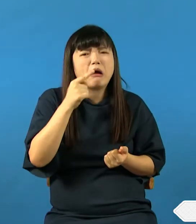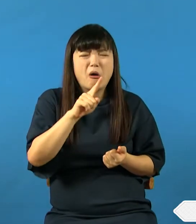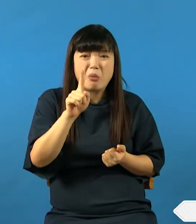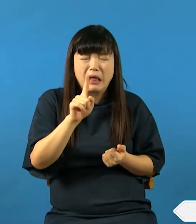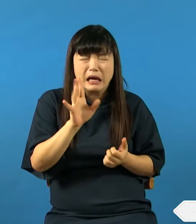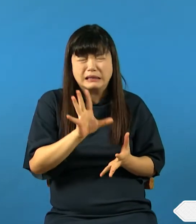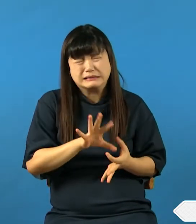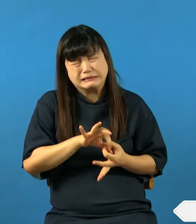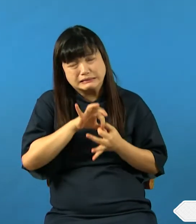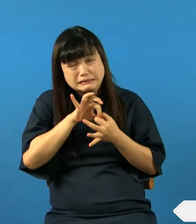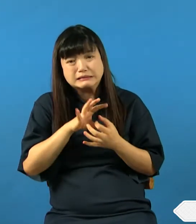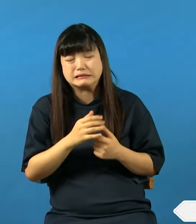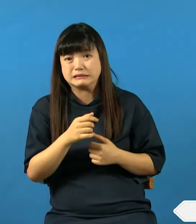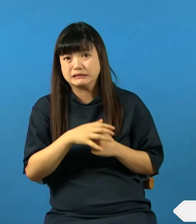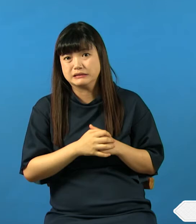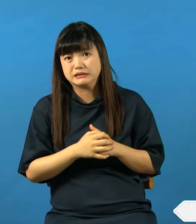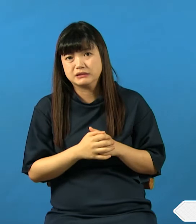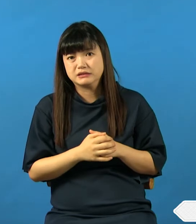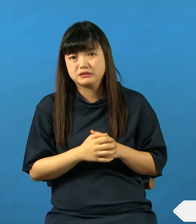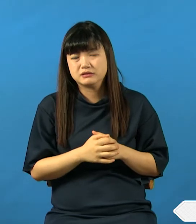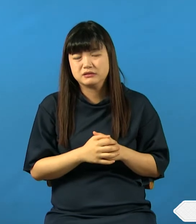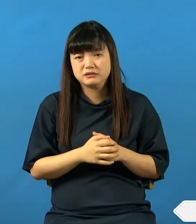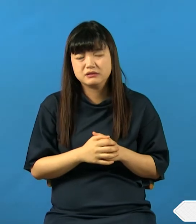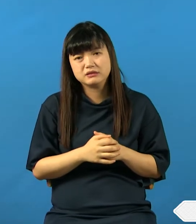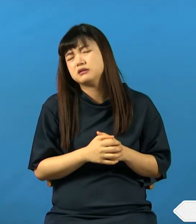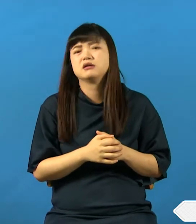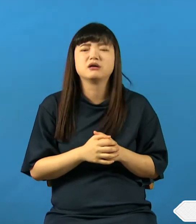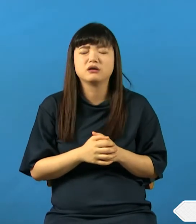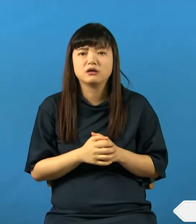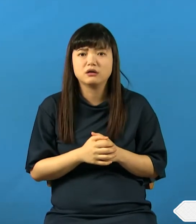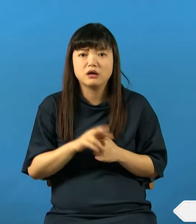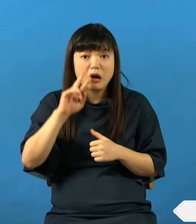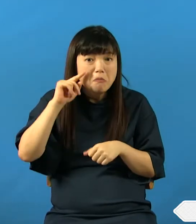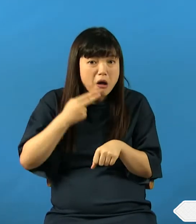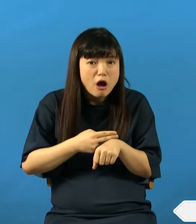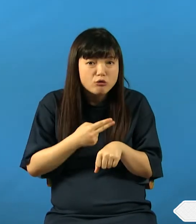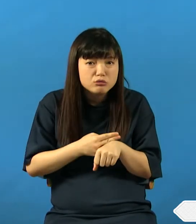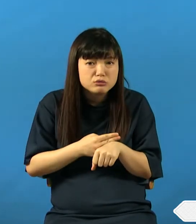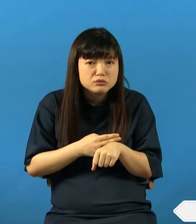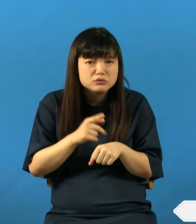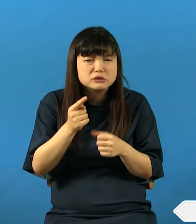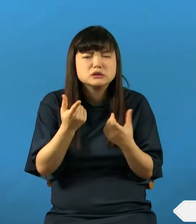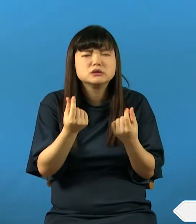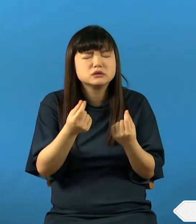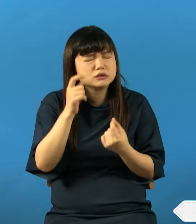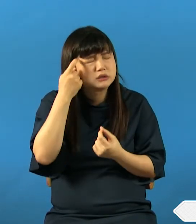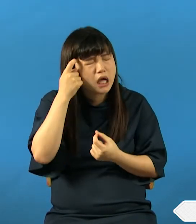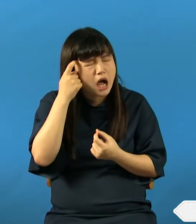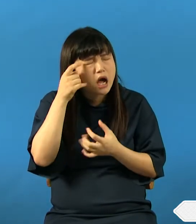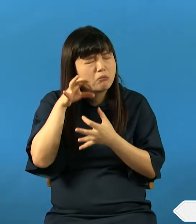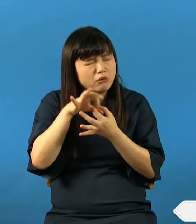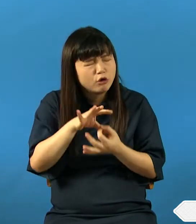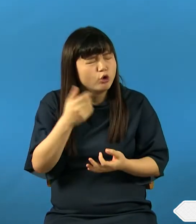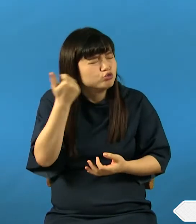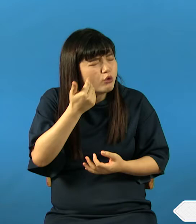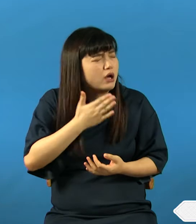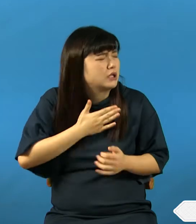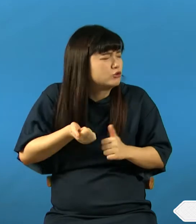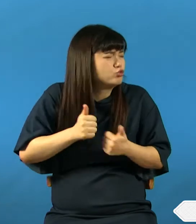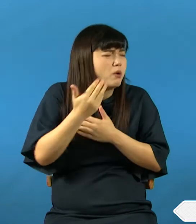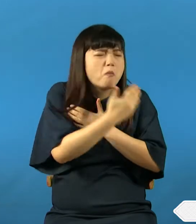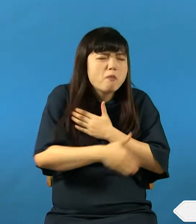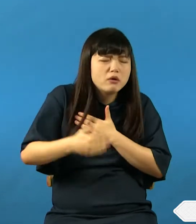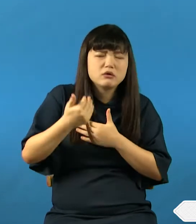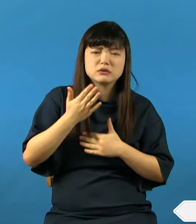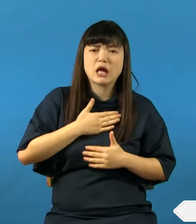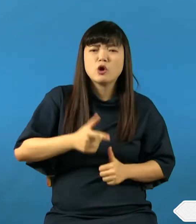상상만 해도 진짜 끔찍한 형벌입니다. 지금 바울 사도가 그것을 연상을 하면서 누가